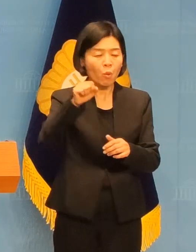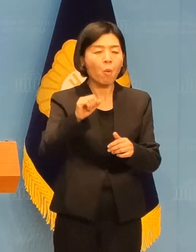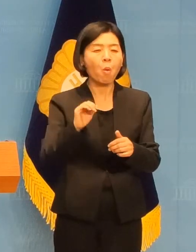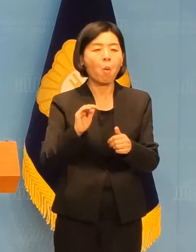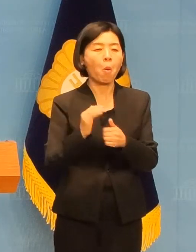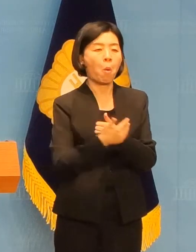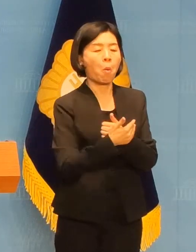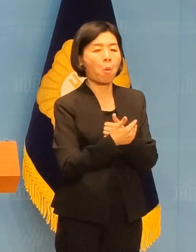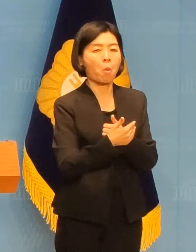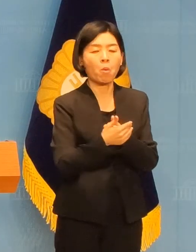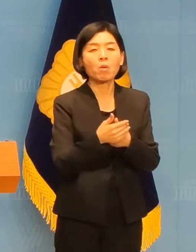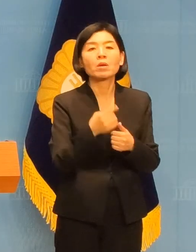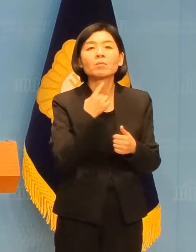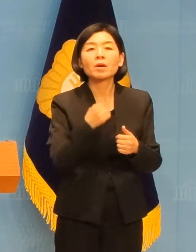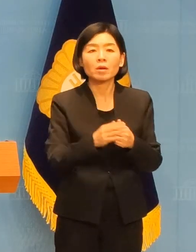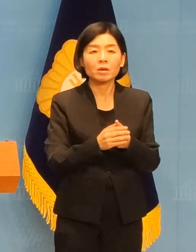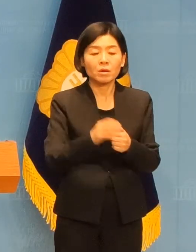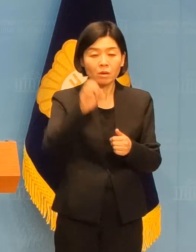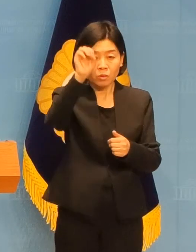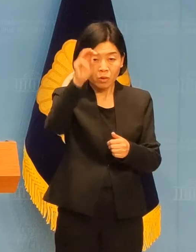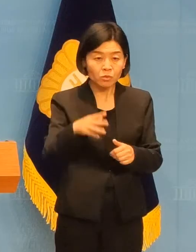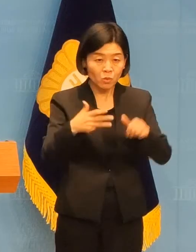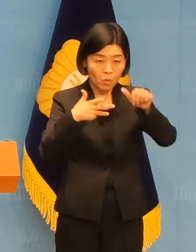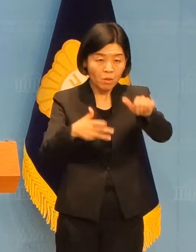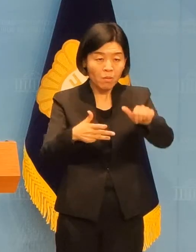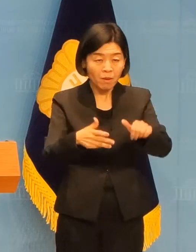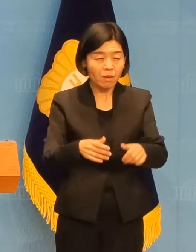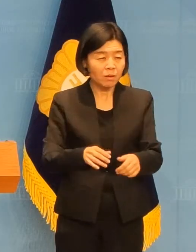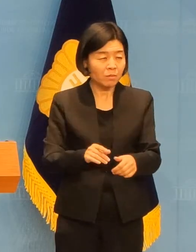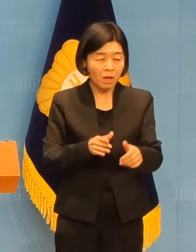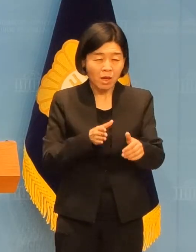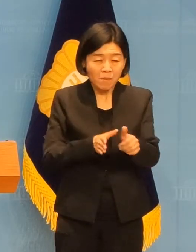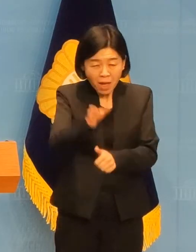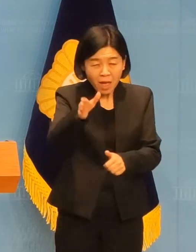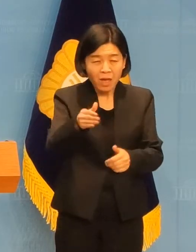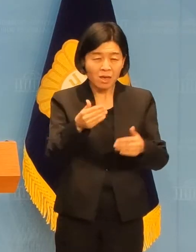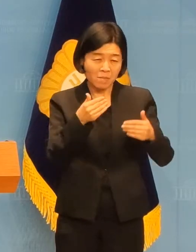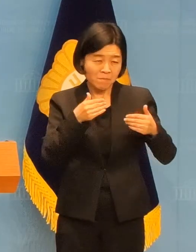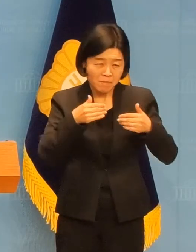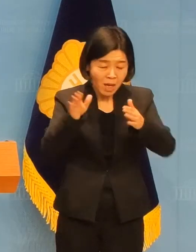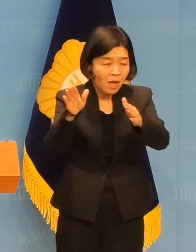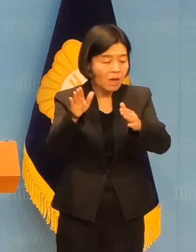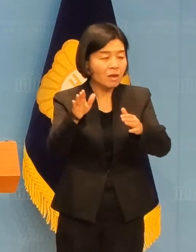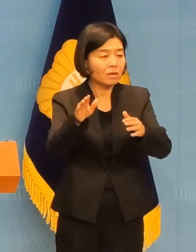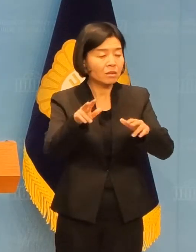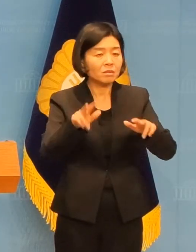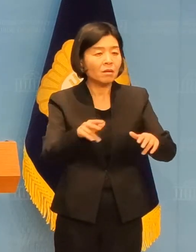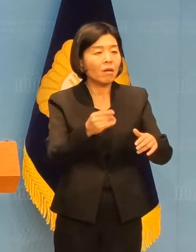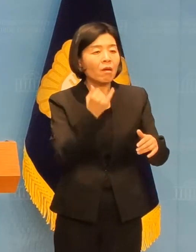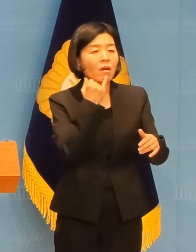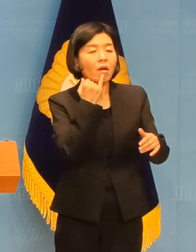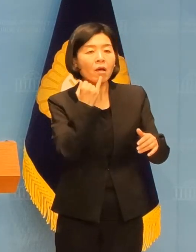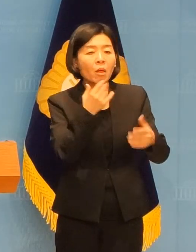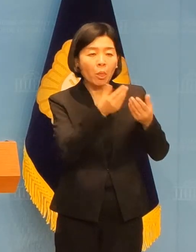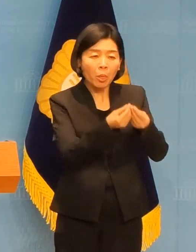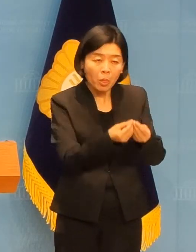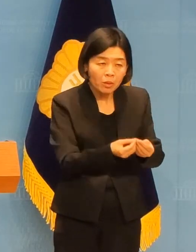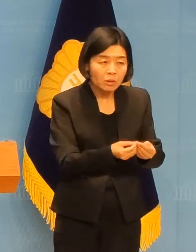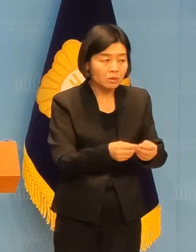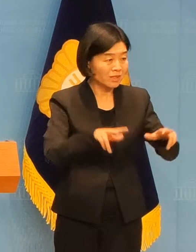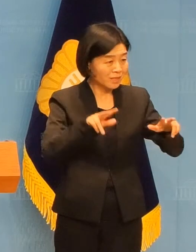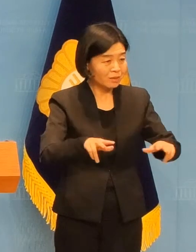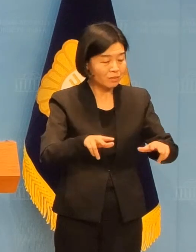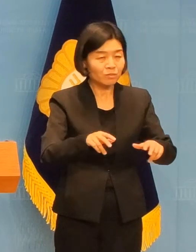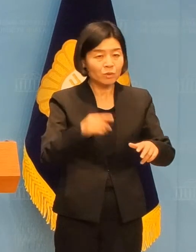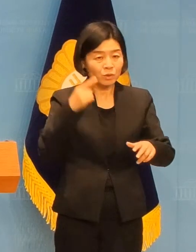5.18 가해자를 두드려온 사람이 이제 와서 5.18 정신을 말하는 것이 광주